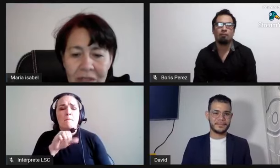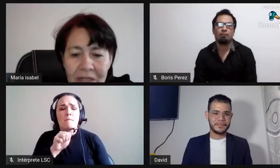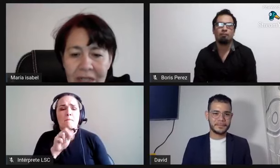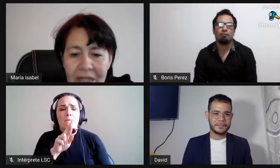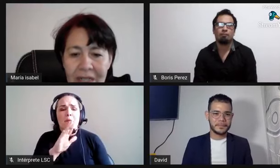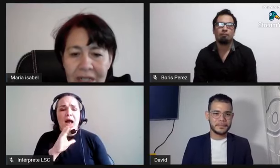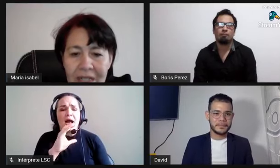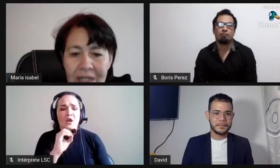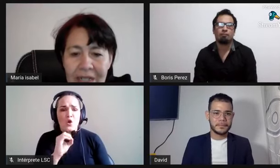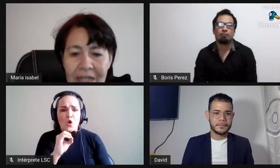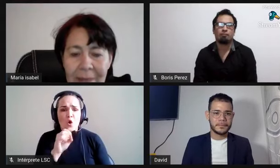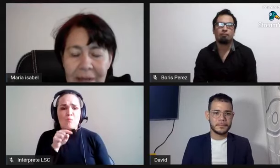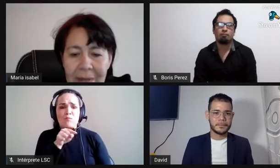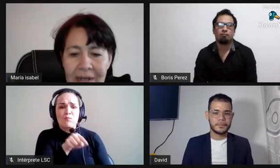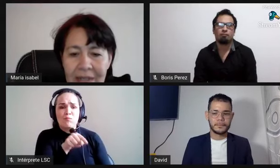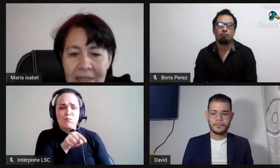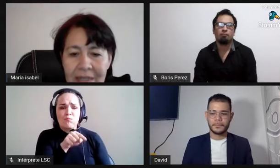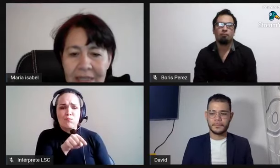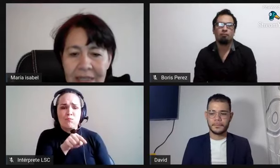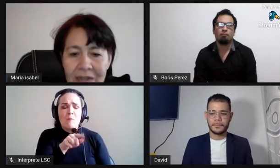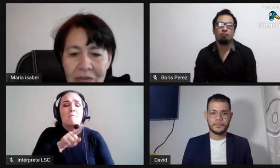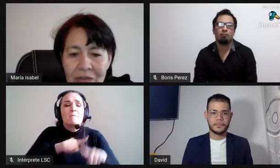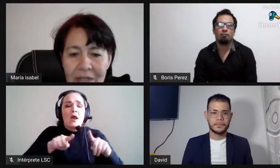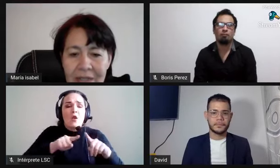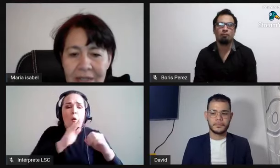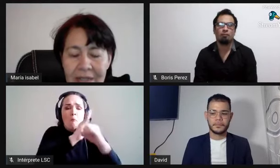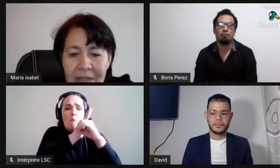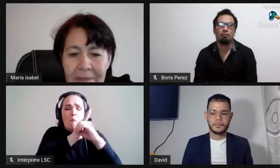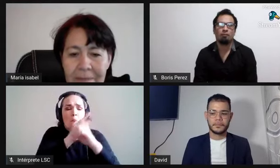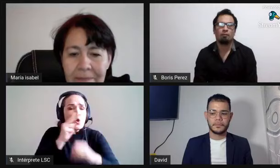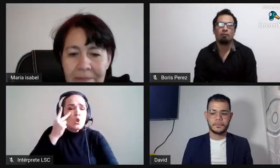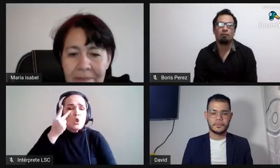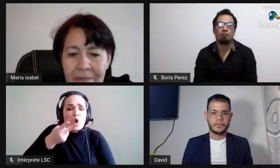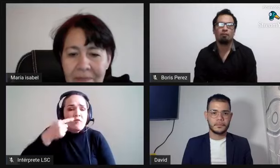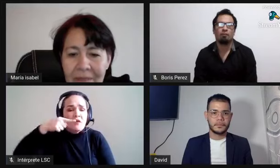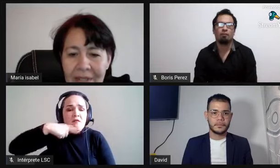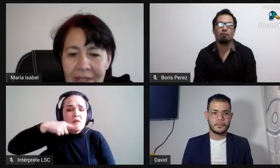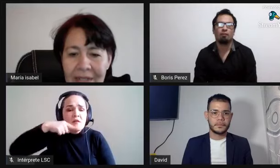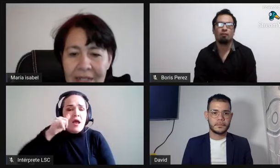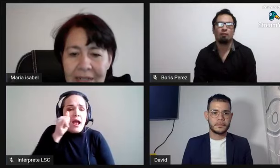micrófono en la cámara. Entonces,